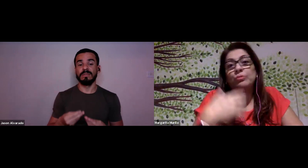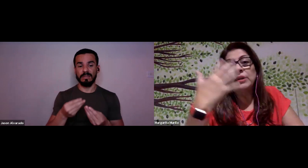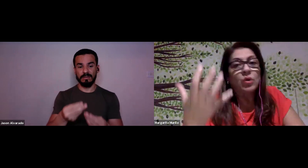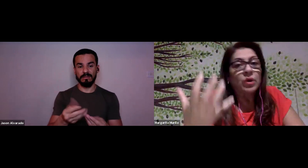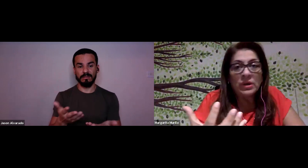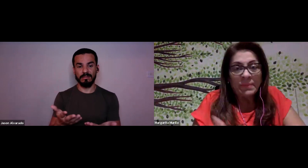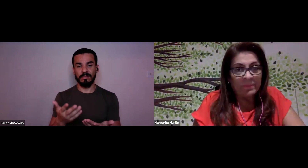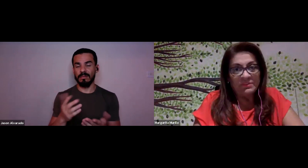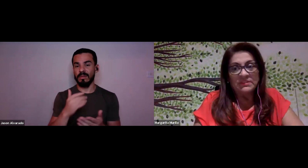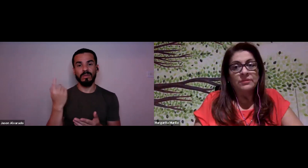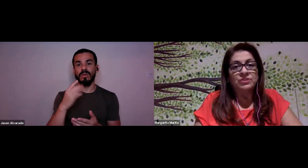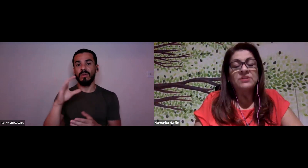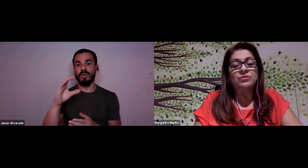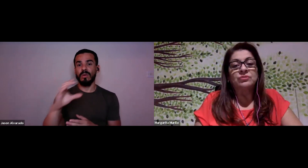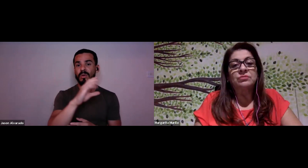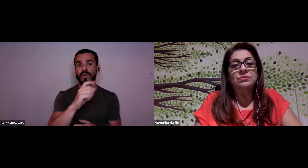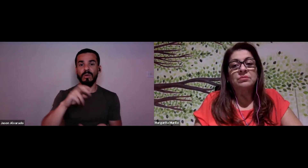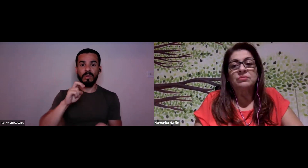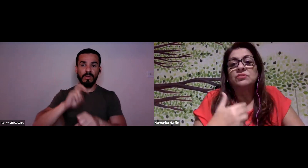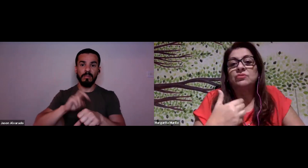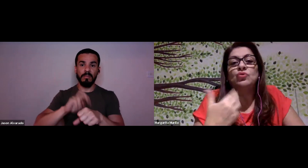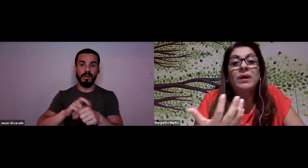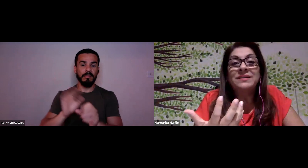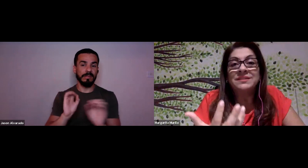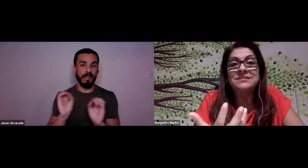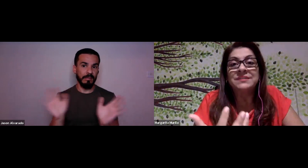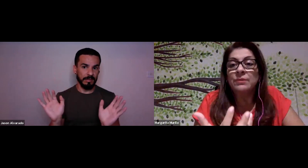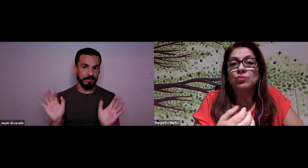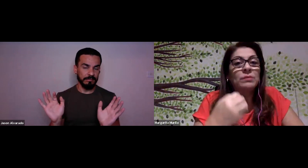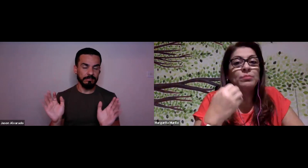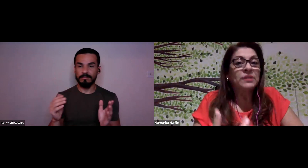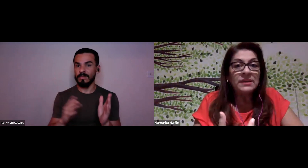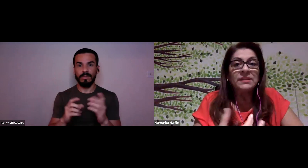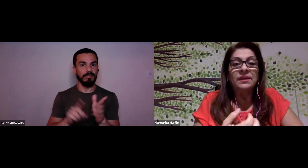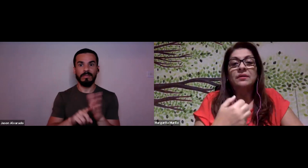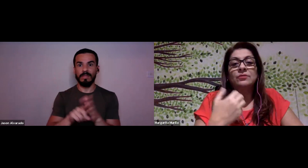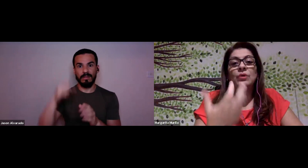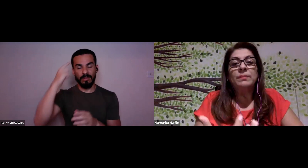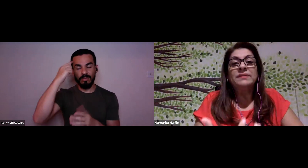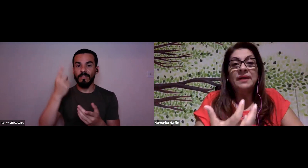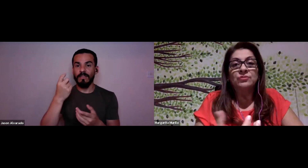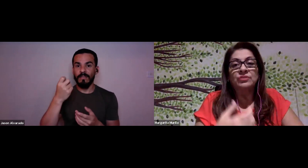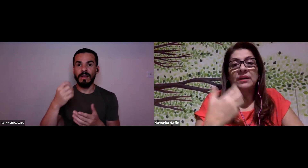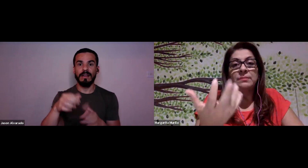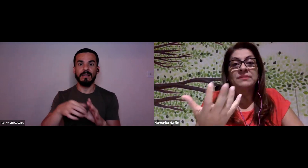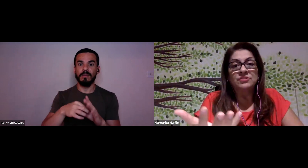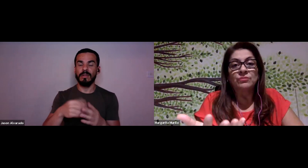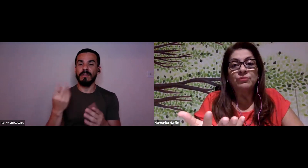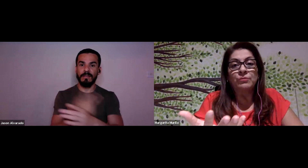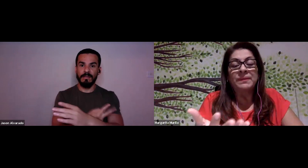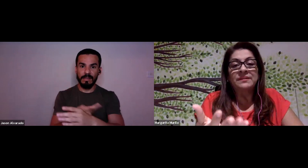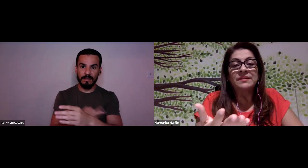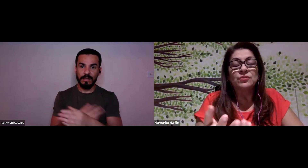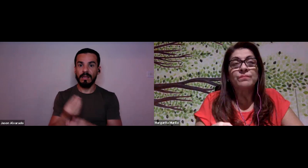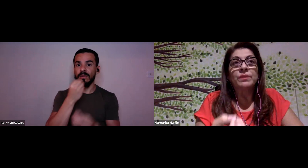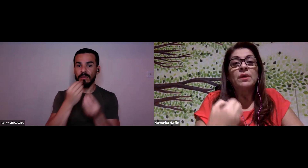pura coca-cola y papas fritas a los chiquitos o sea no va a crecer el cerebro no hay proteína no hay vegetales O sea la alimentación